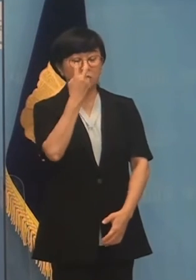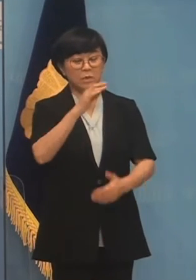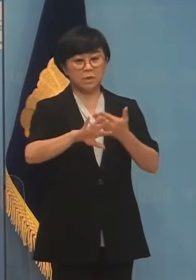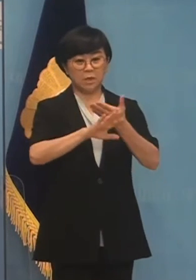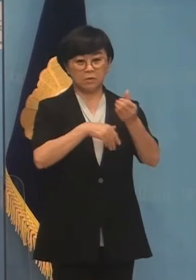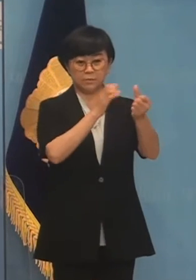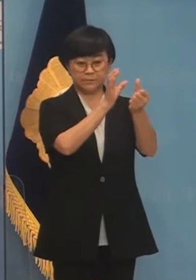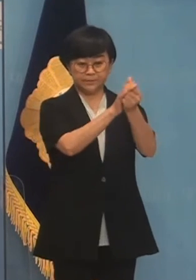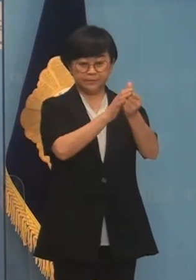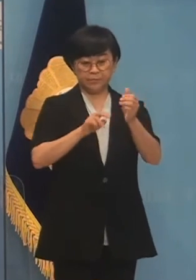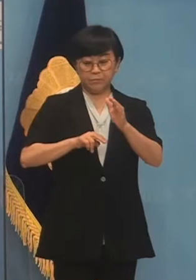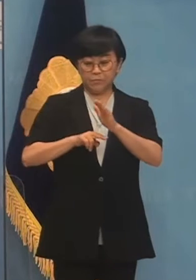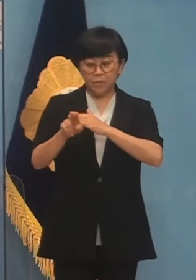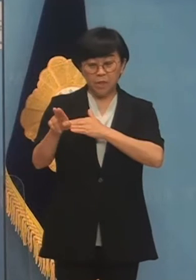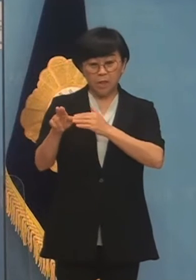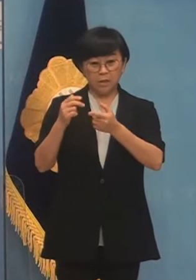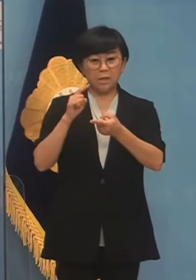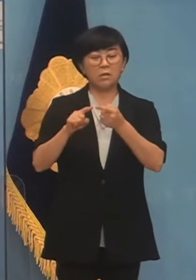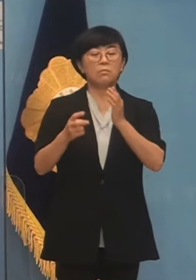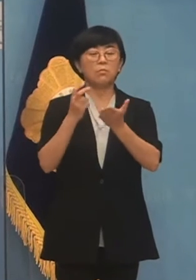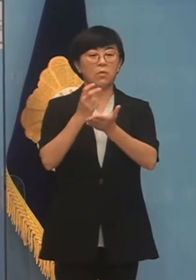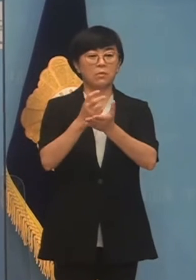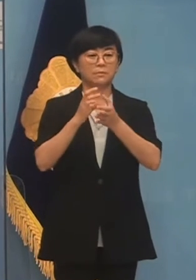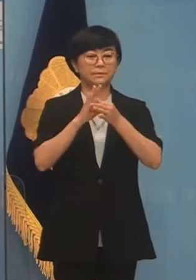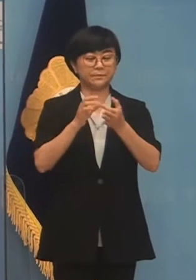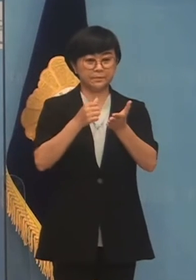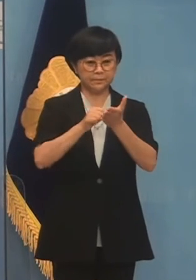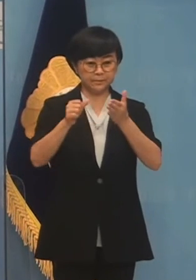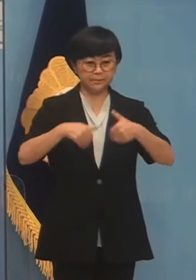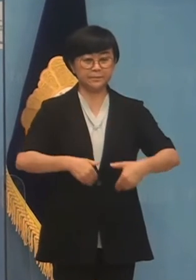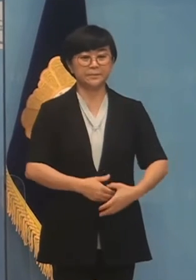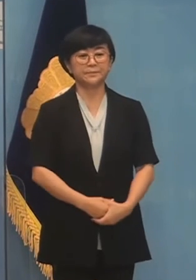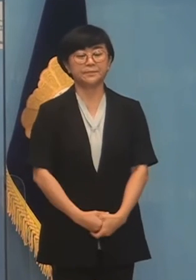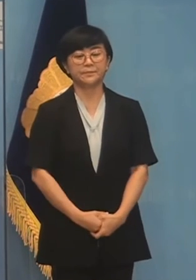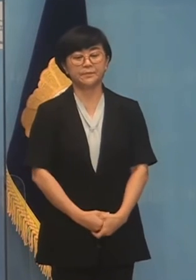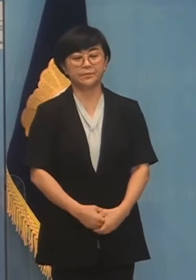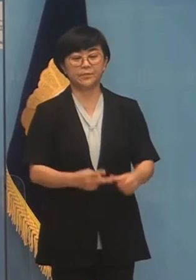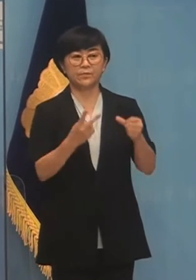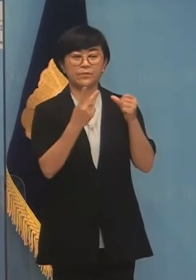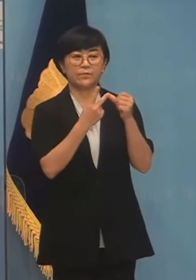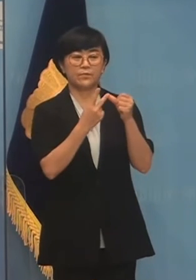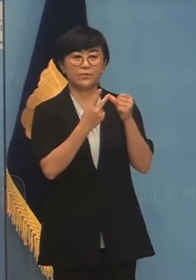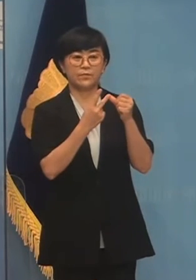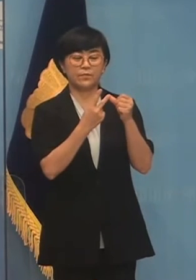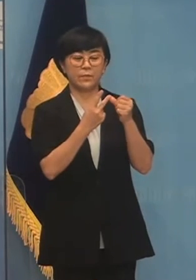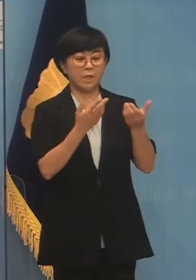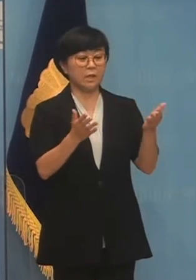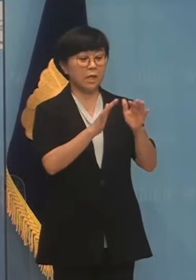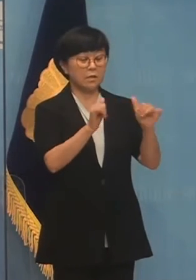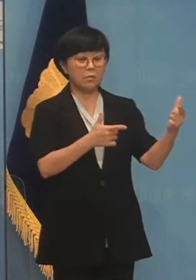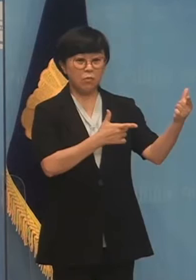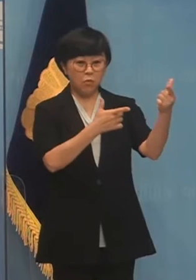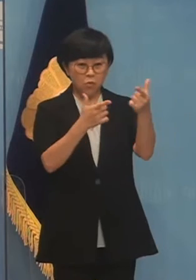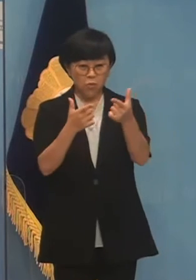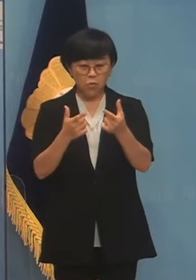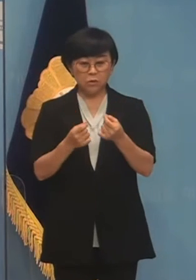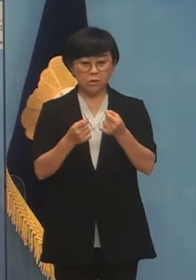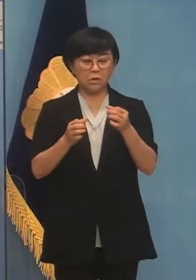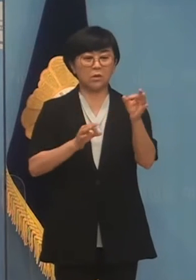통해 빠져나갈 길을 열어둔 위탁조항은 삭제돼야 합니다. 둘째, 종사자 전체를 대상으로